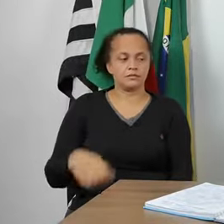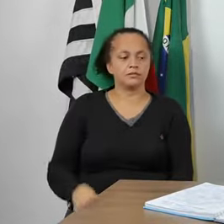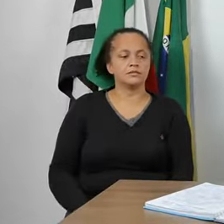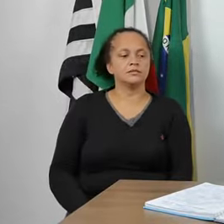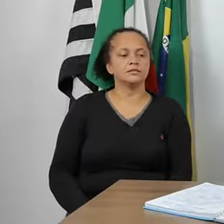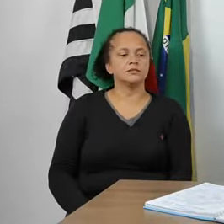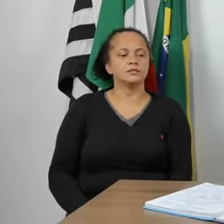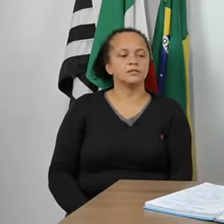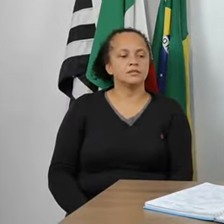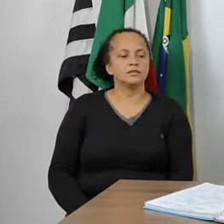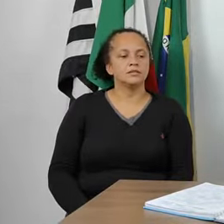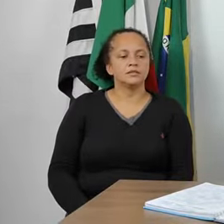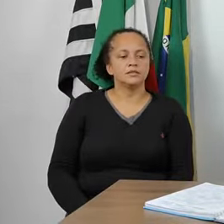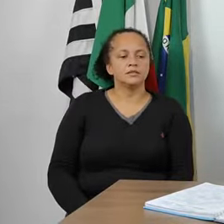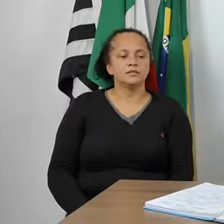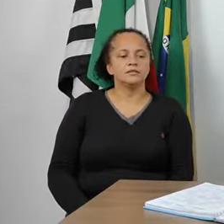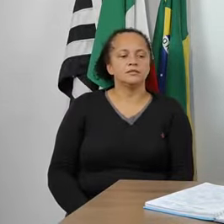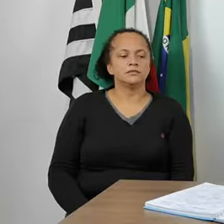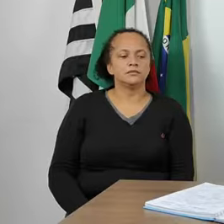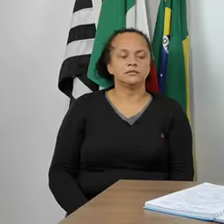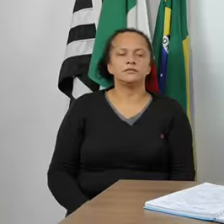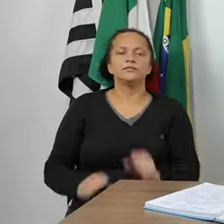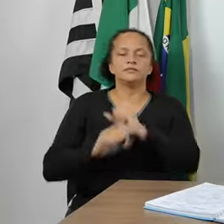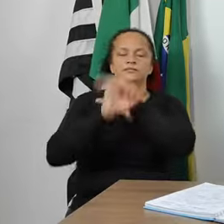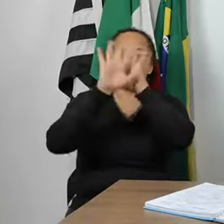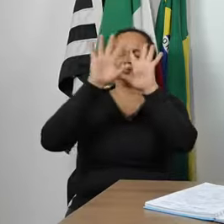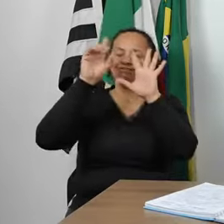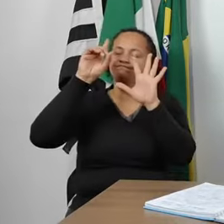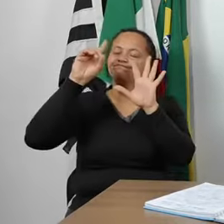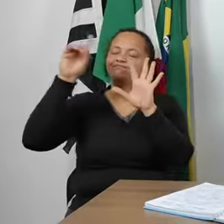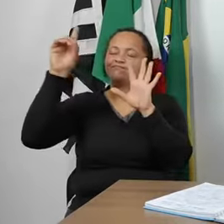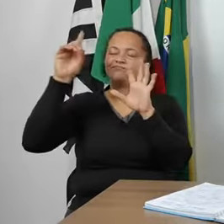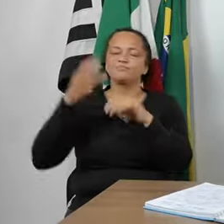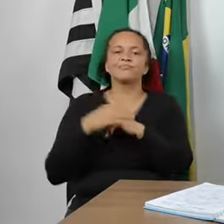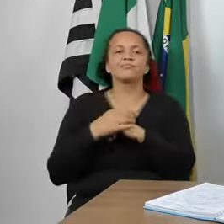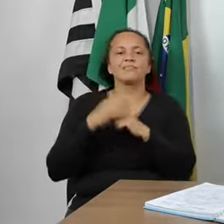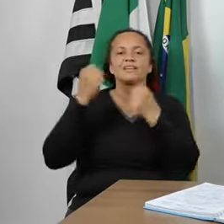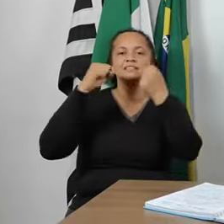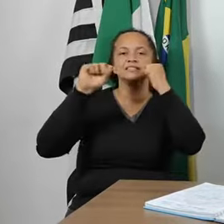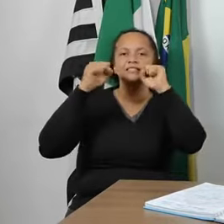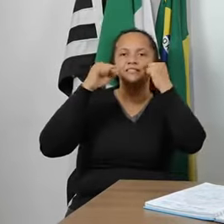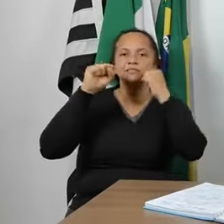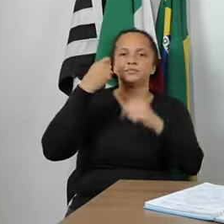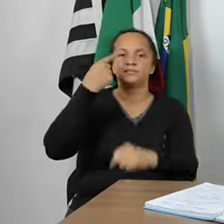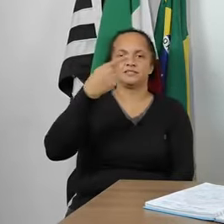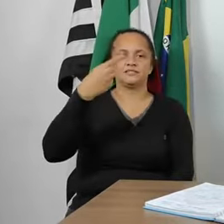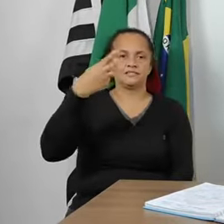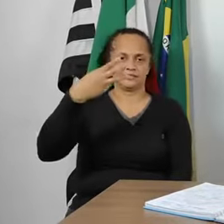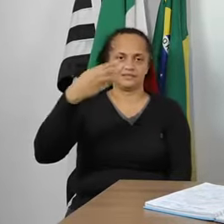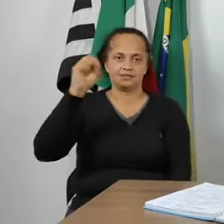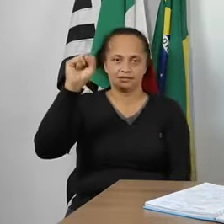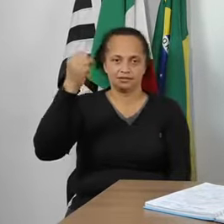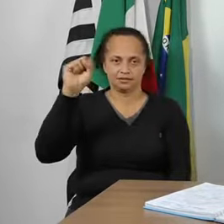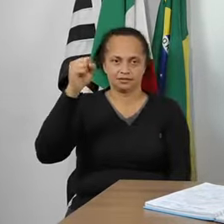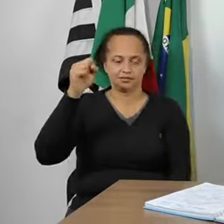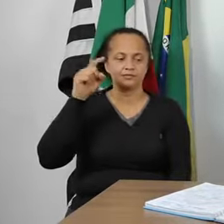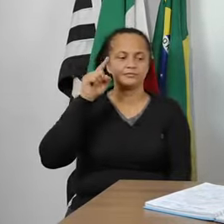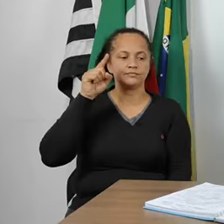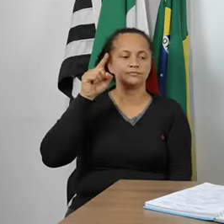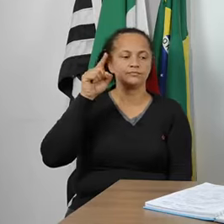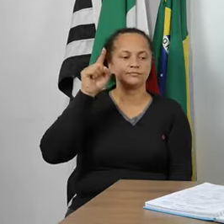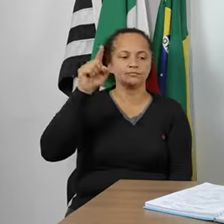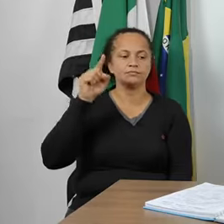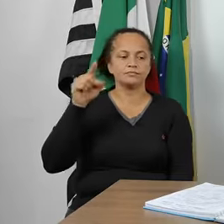Deus, aleluia. Louvado seja o nome do Senhor Jesus, Deus bom, Deus maravilhoso. Onde